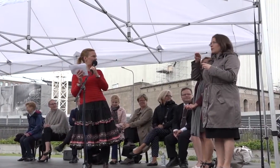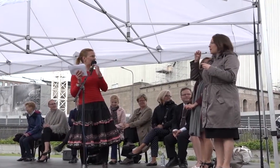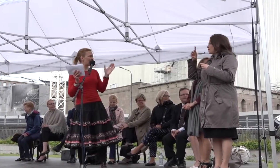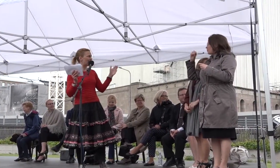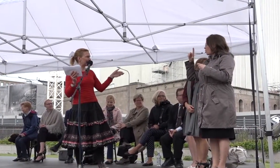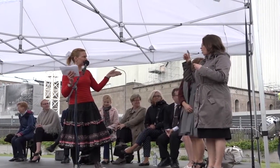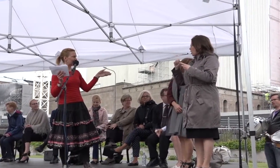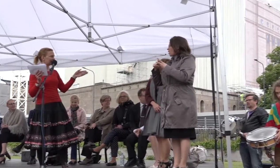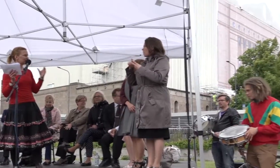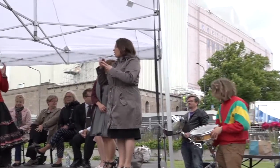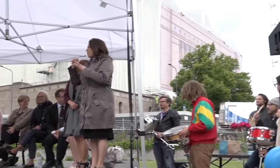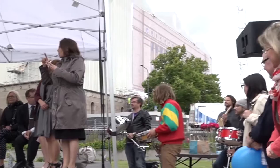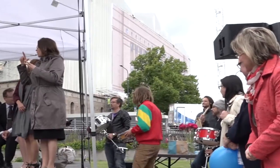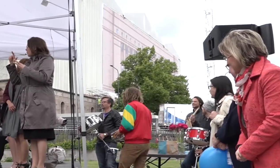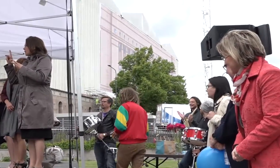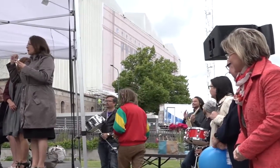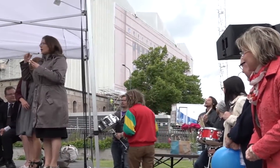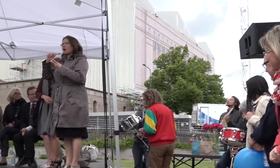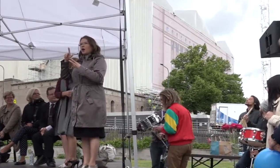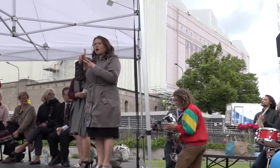ja Aleksi sukunimi